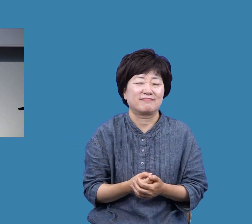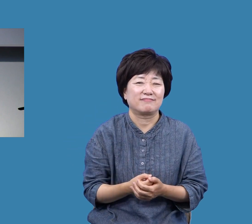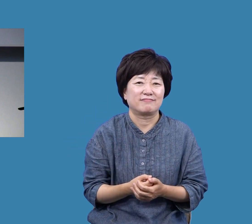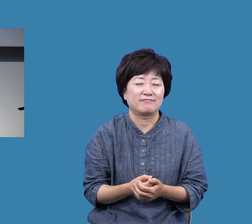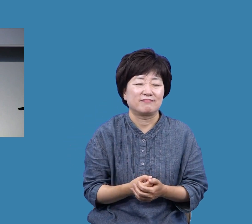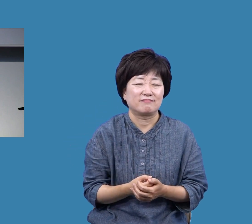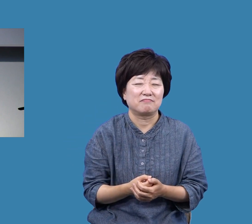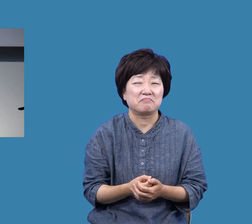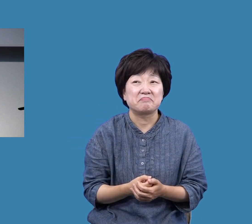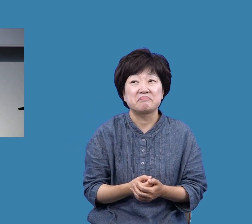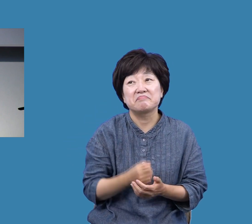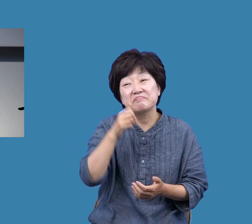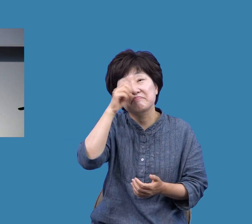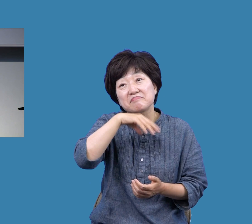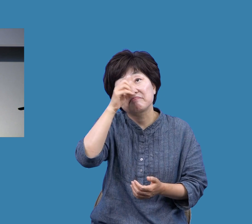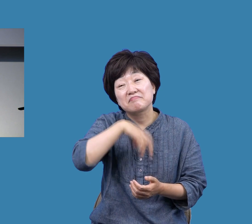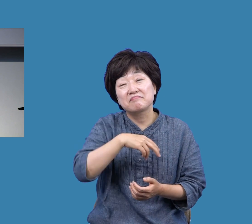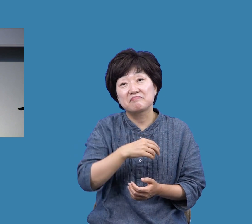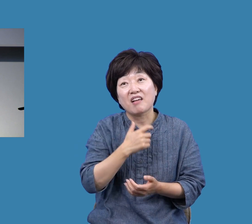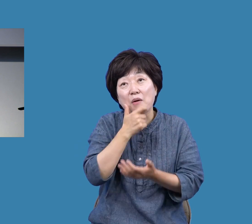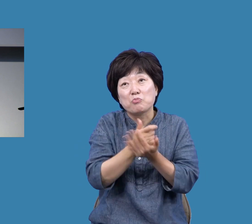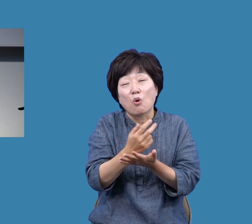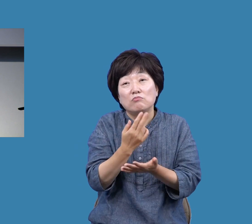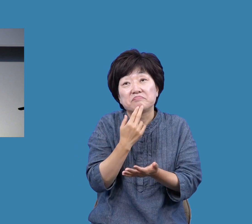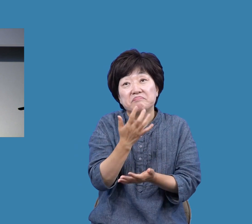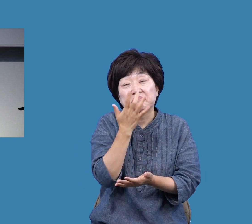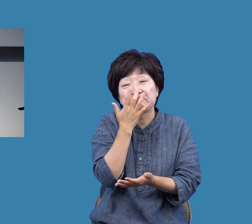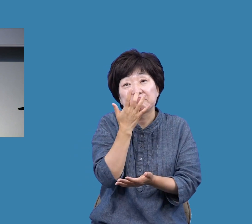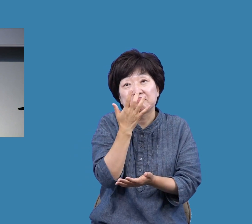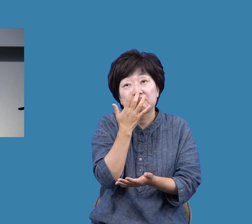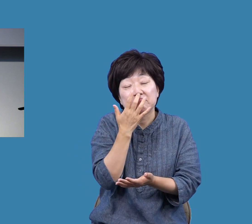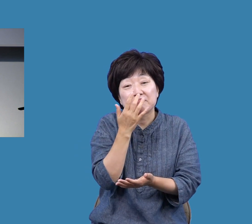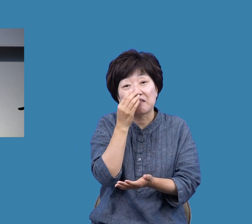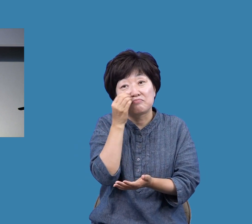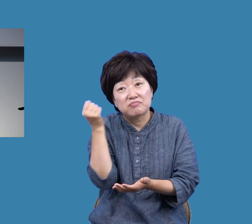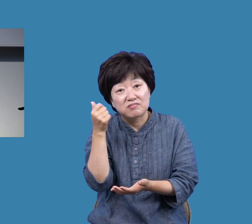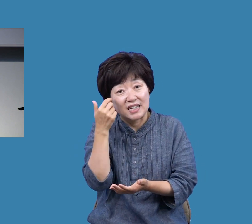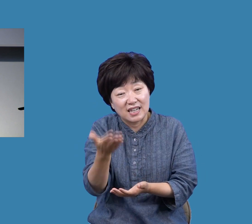혹시 그러고 계신 분들 있지 않으세요? 교회 생각보다 많습니다.